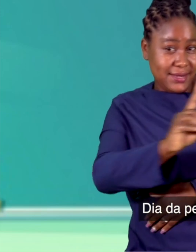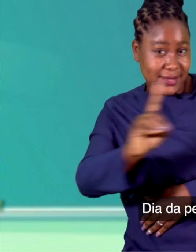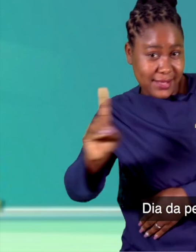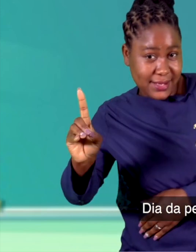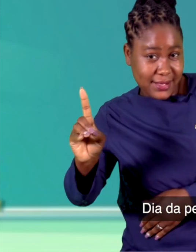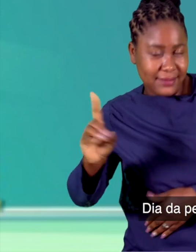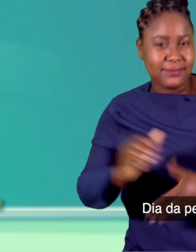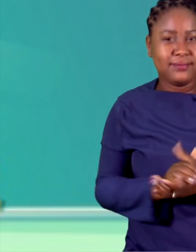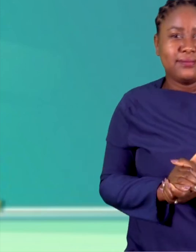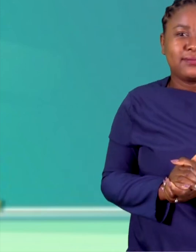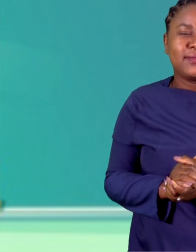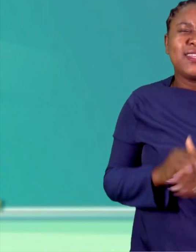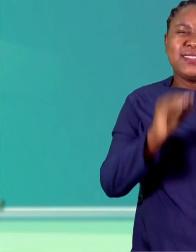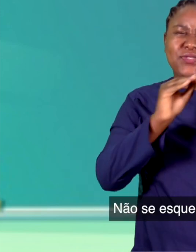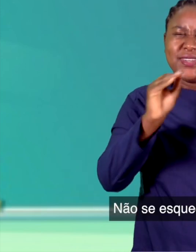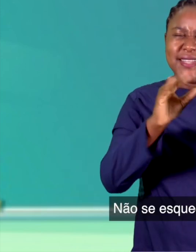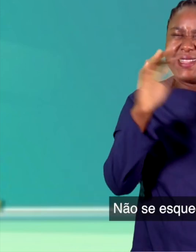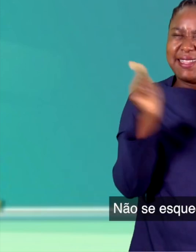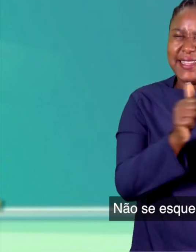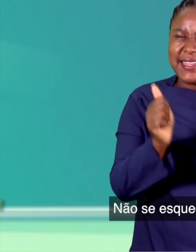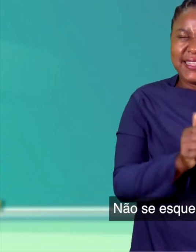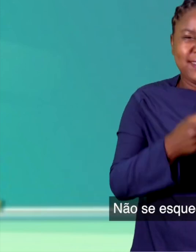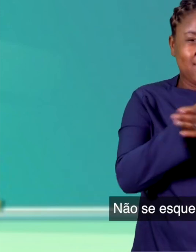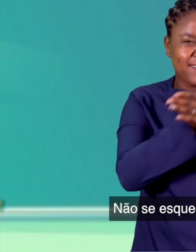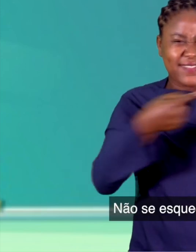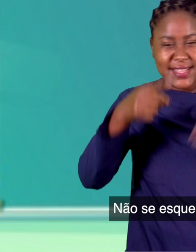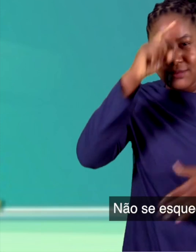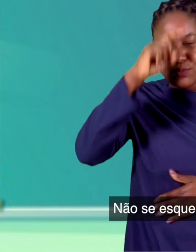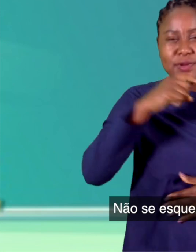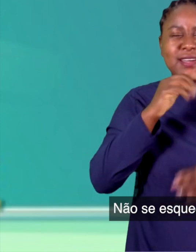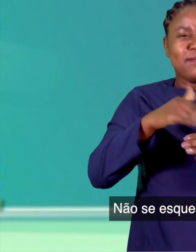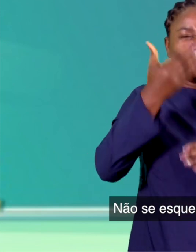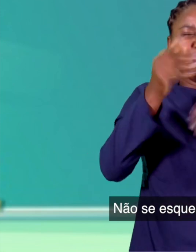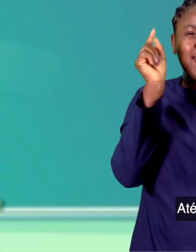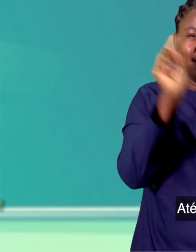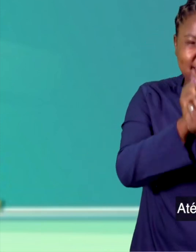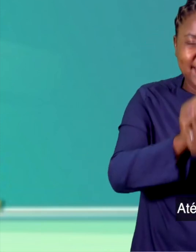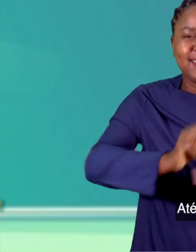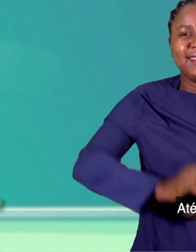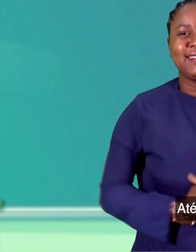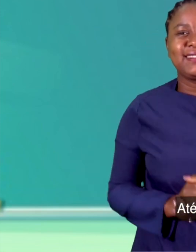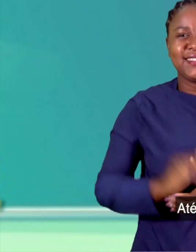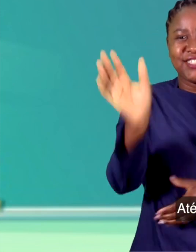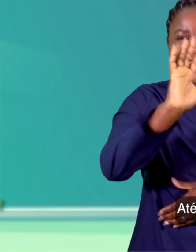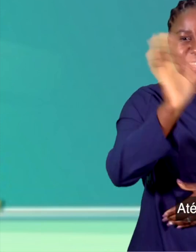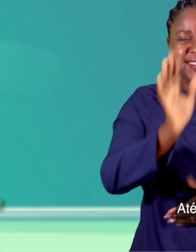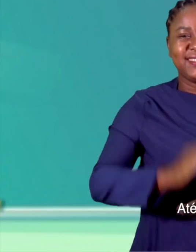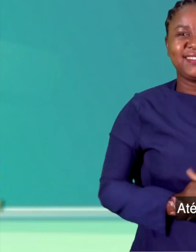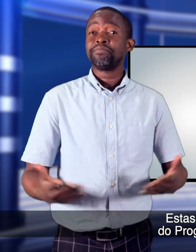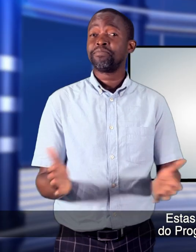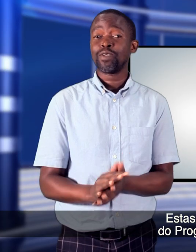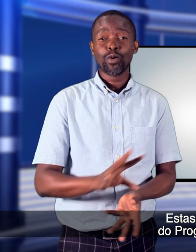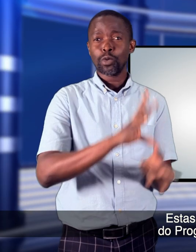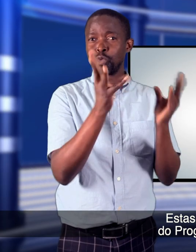deficiência Não se esqueça de exercitar aí em casa. Até a próxima aula!